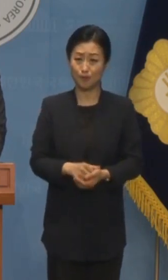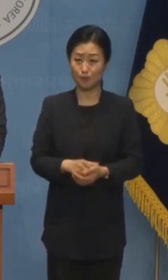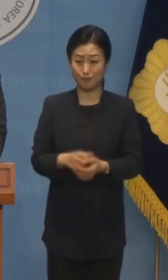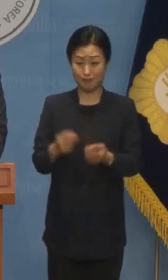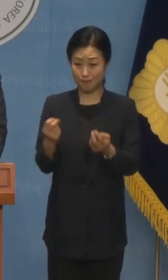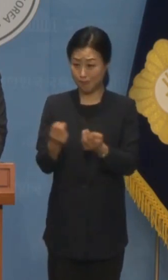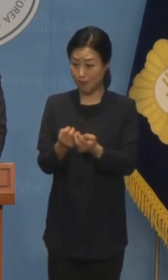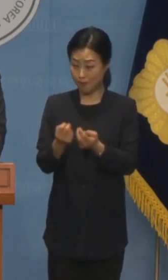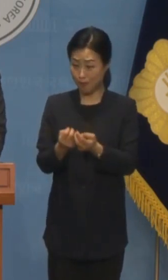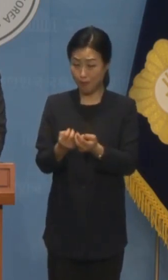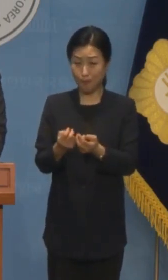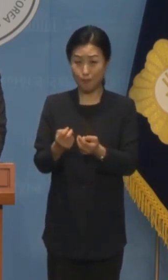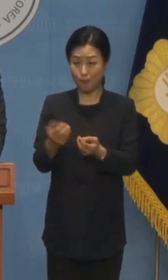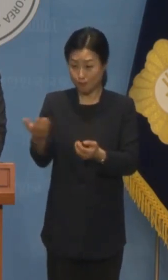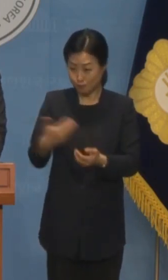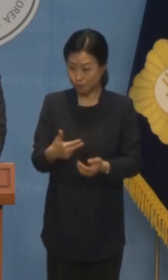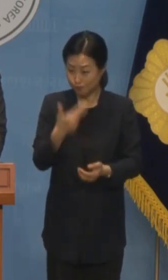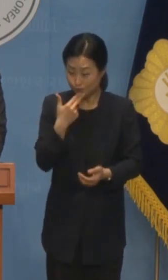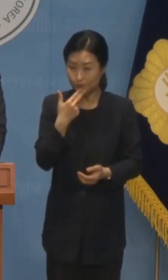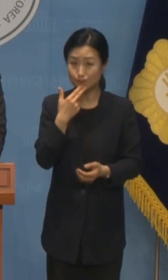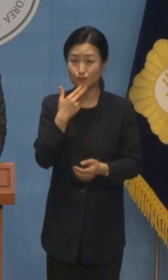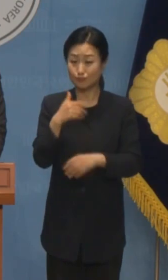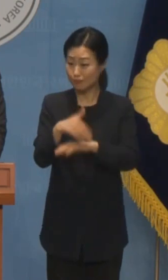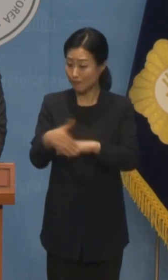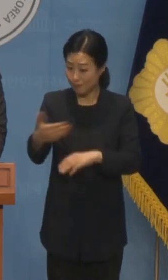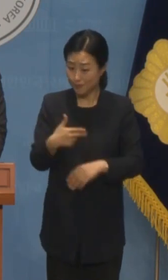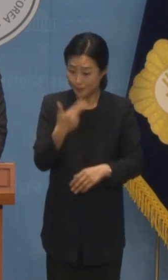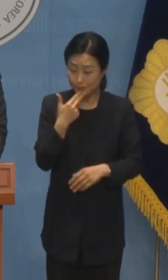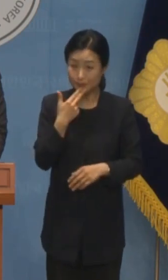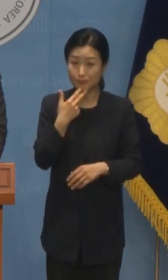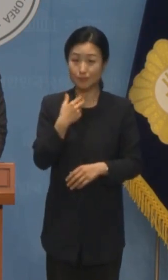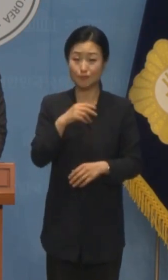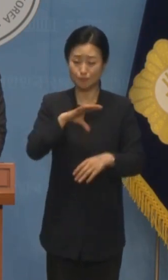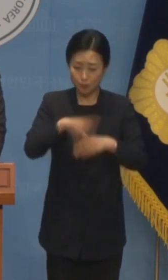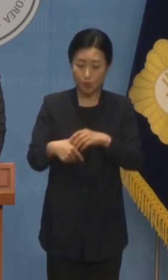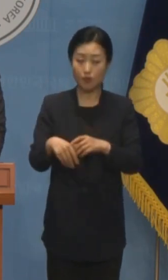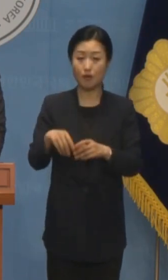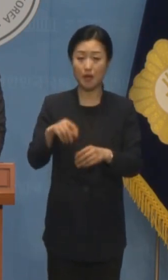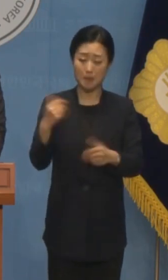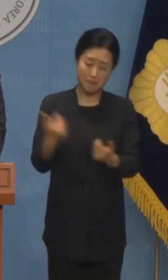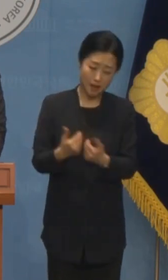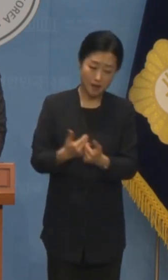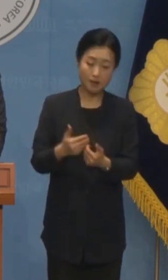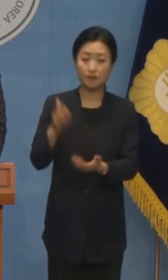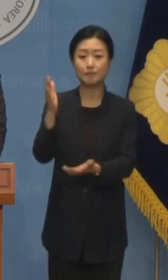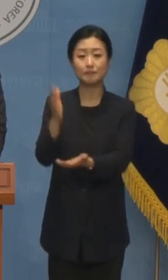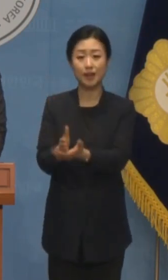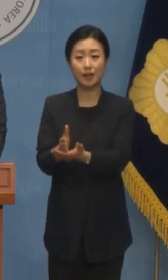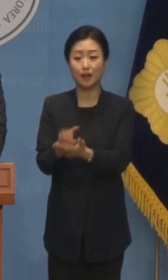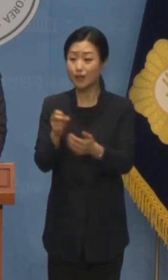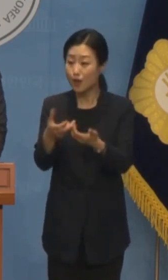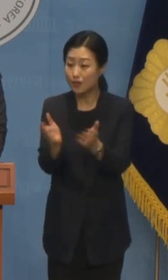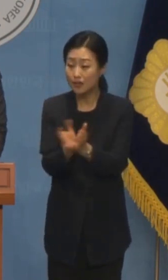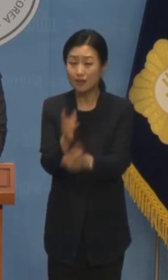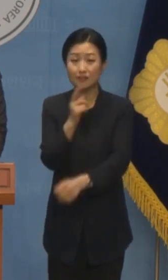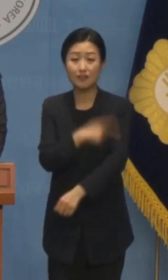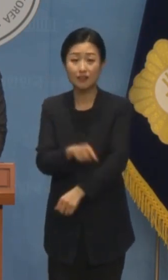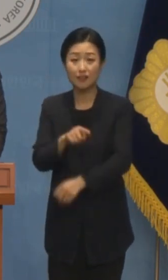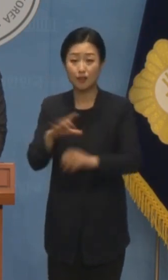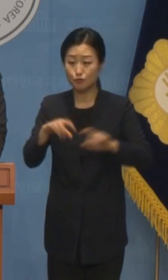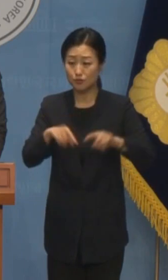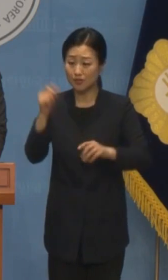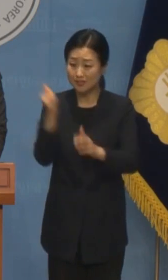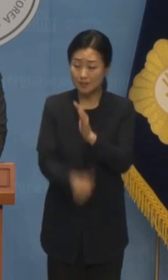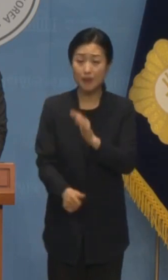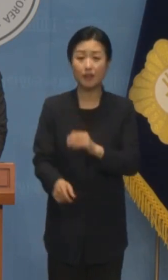없이 무조건 안 된다는 무책임한 태도를 멈추십시오 여당이 정부의 무능과 국정 실패로